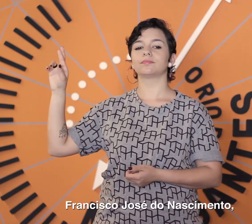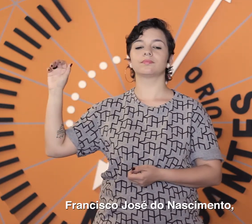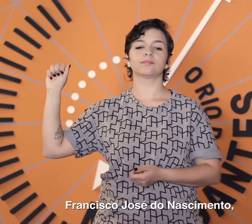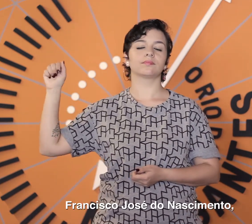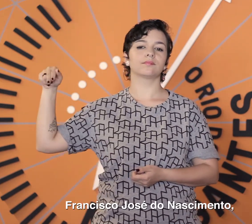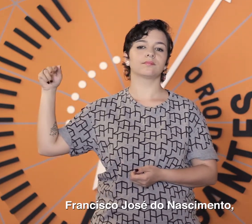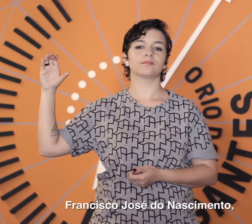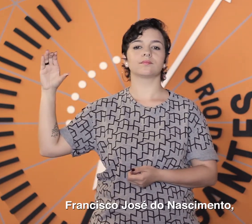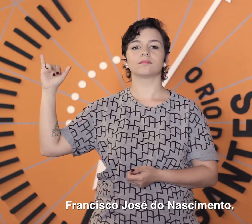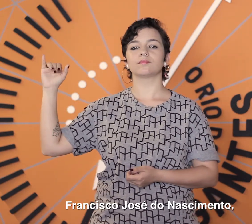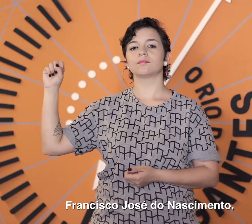Francisco José do Nascimento,